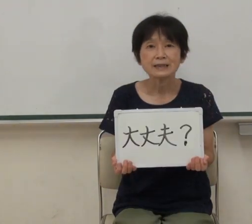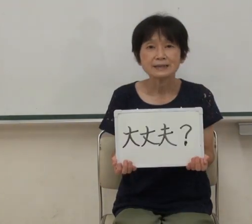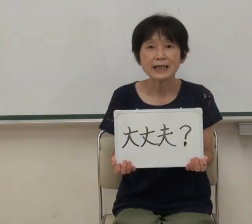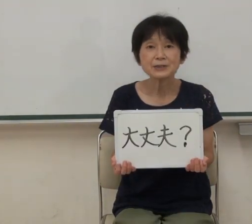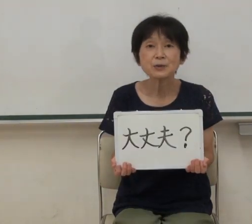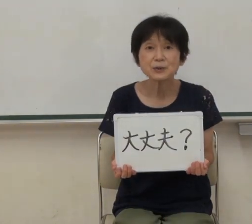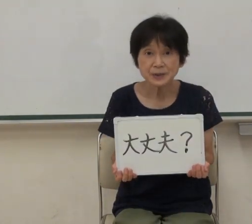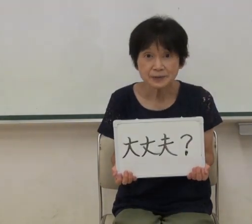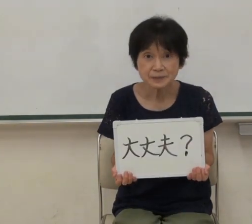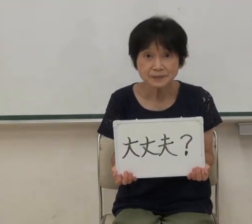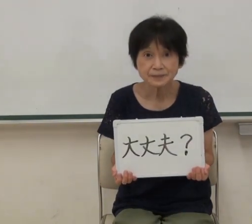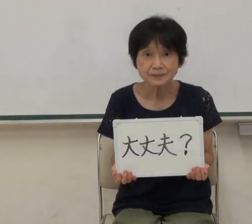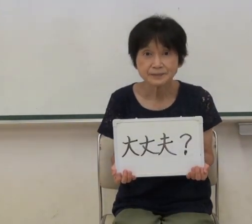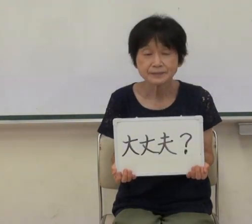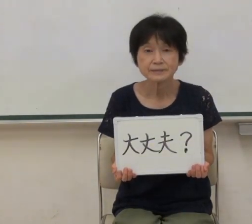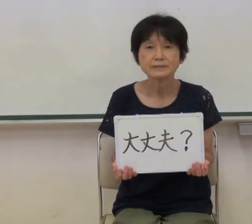大丈夫？